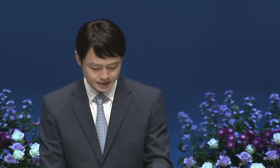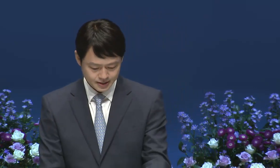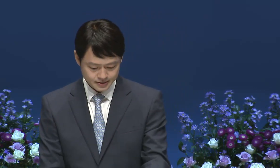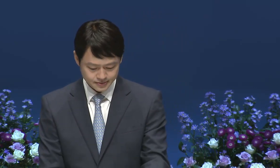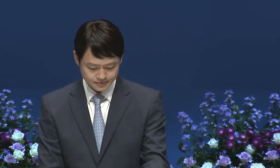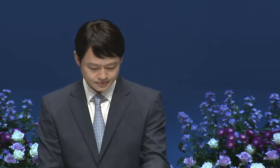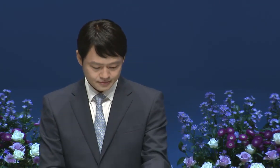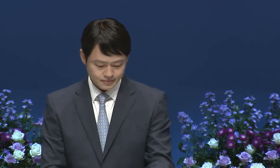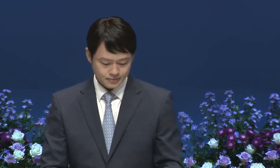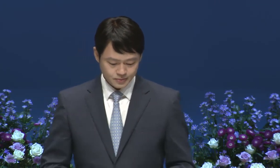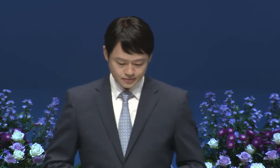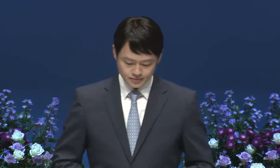바랍니다.